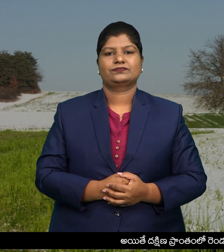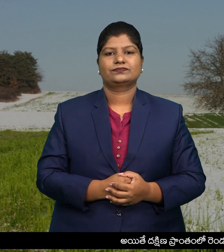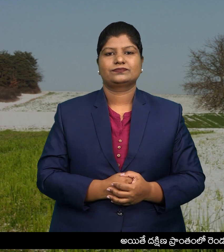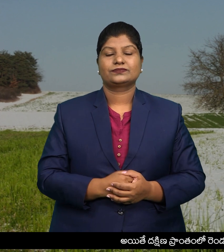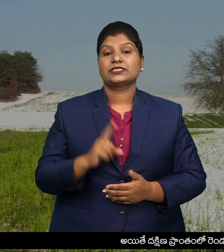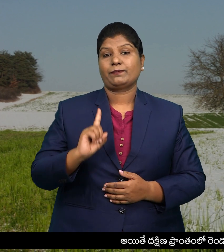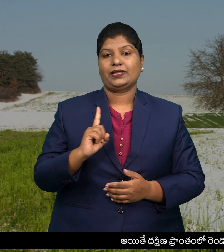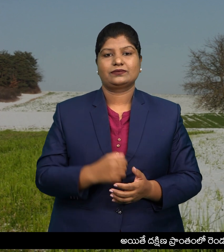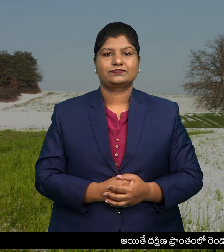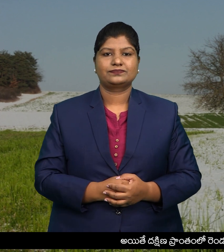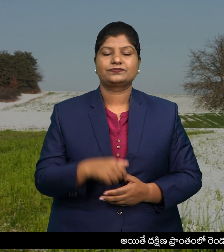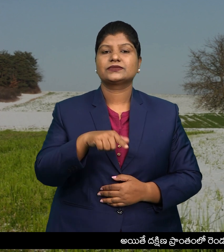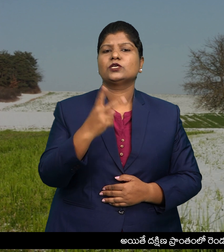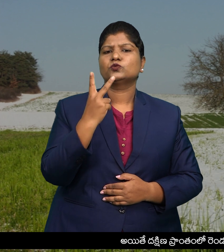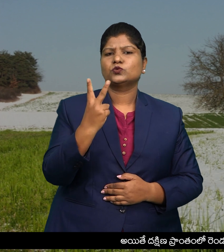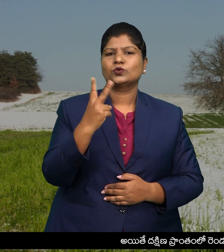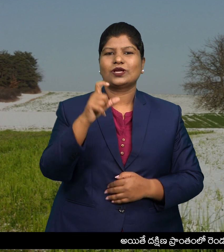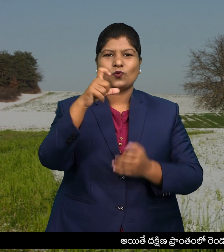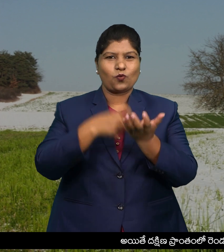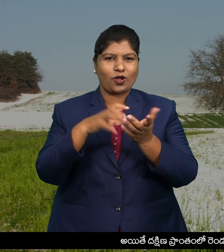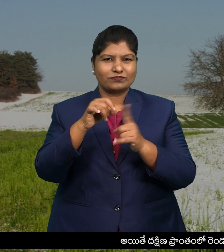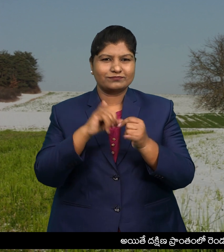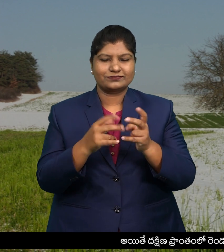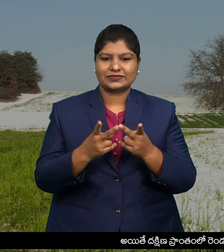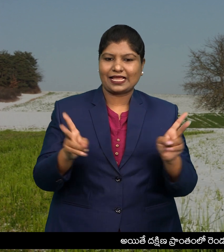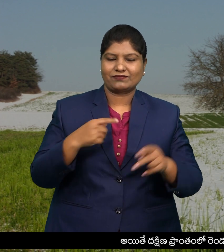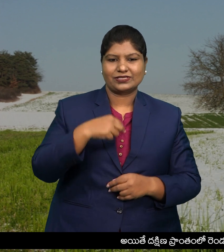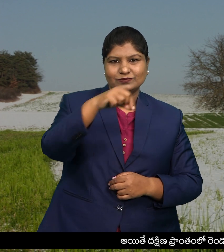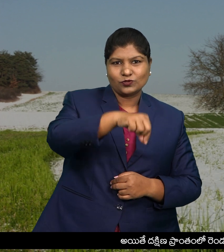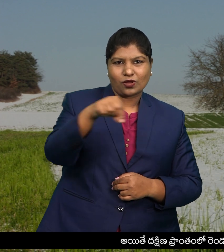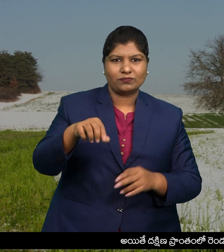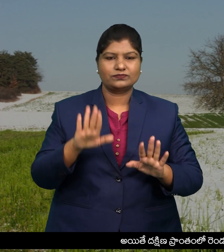అయితే దక్షిణ ప్రాంతంలో 2 పంటలు పండించడానికి వీలుగా ఉంటుంది.